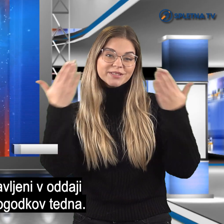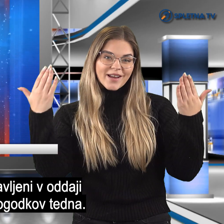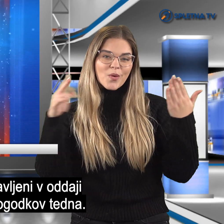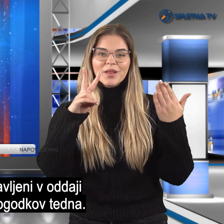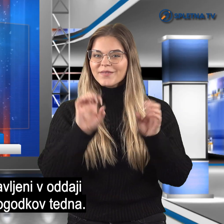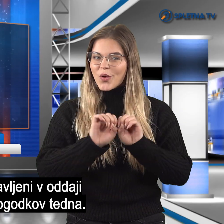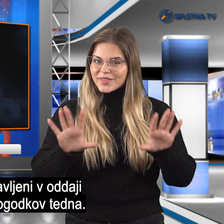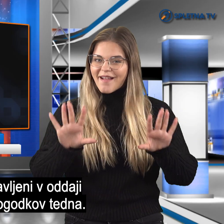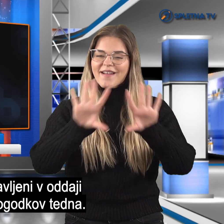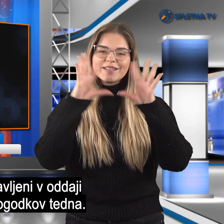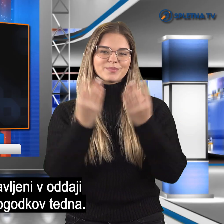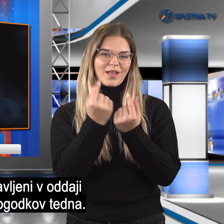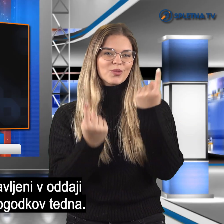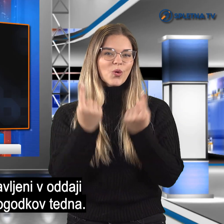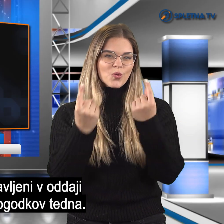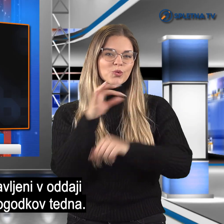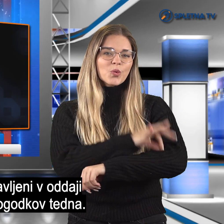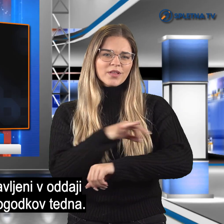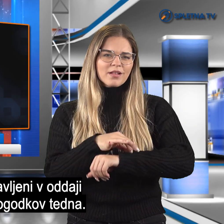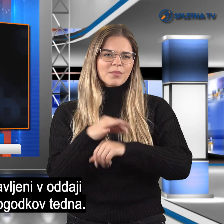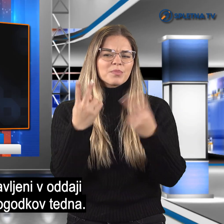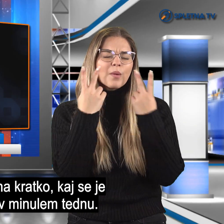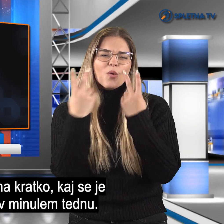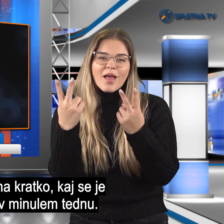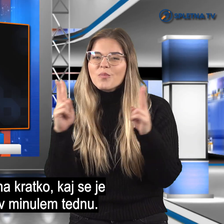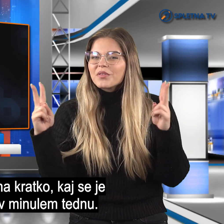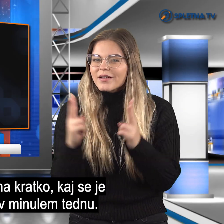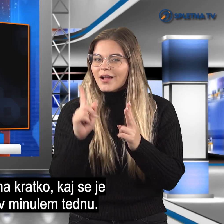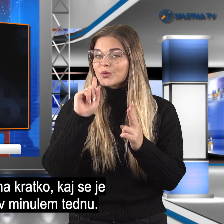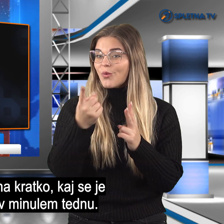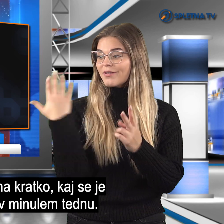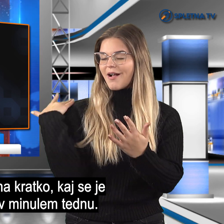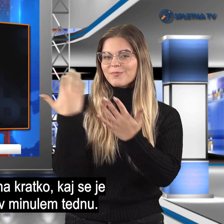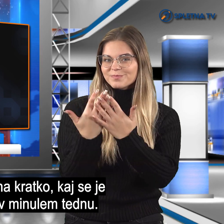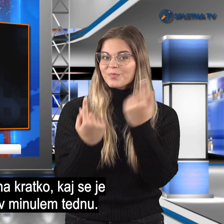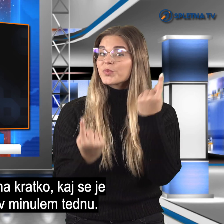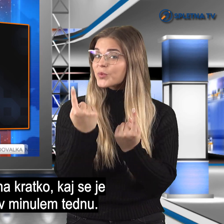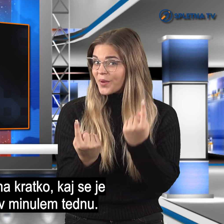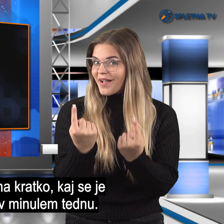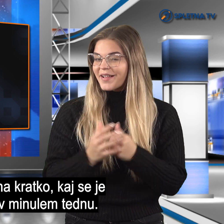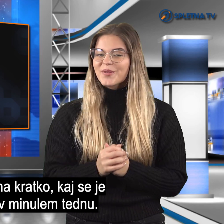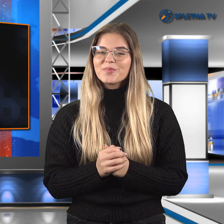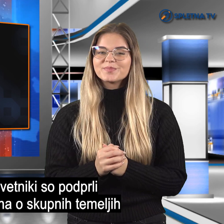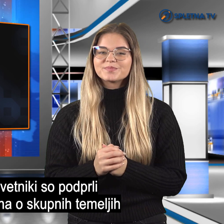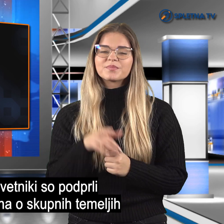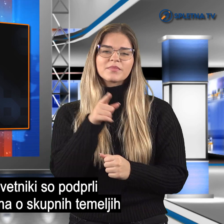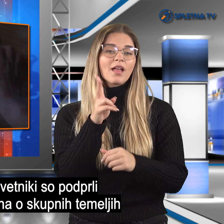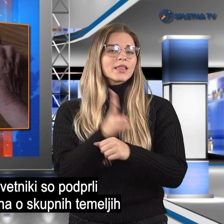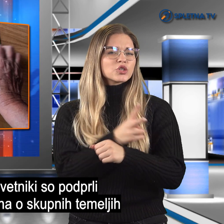Pozdravljeni v oddaji Splet dogodkov tedna. Poglejmo na kratko, kaj se je dogajalo v minulem tednu.